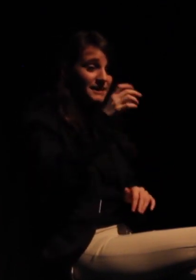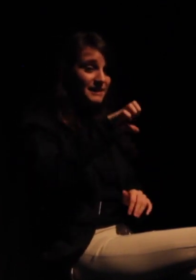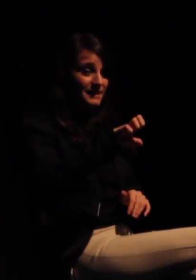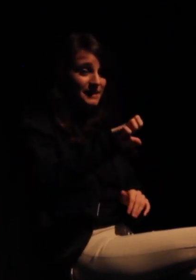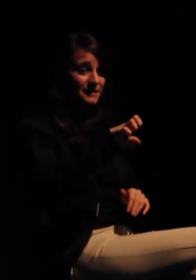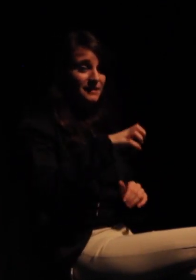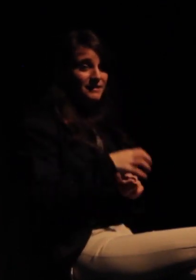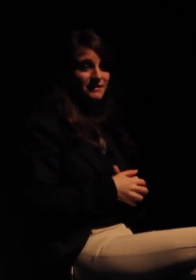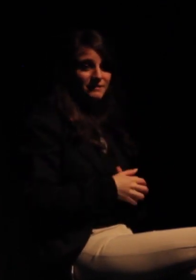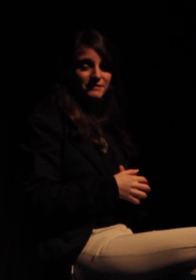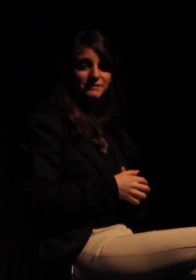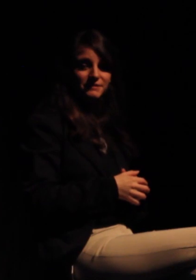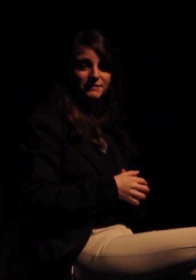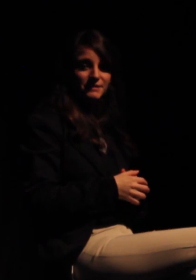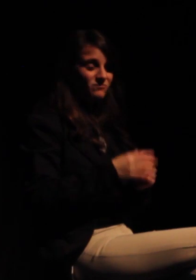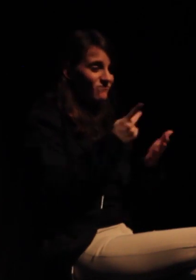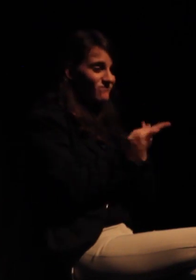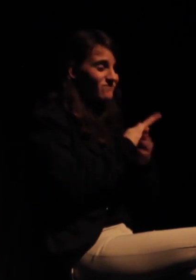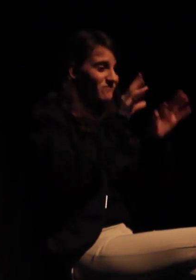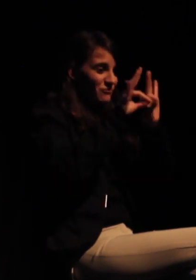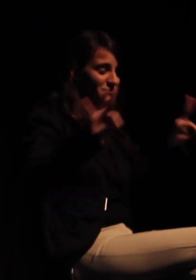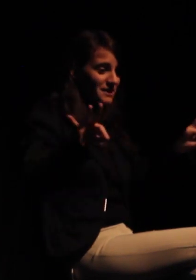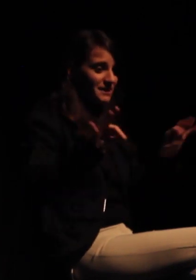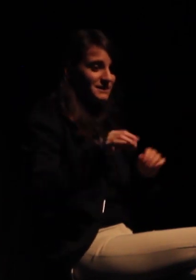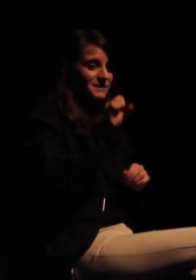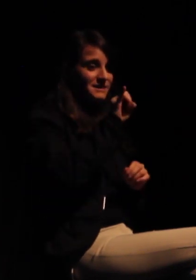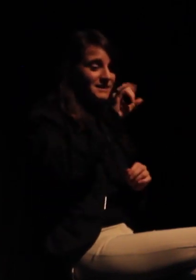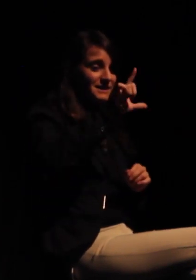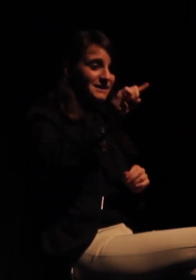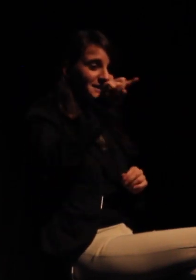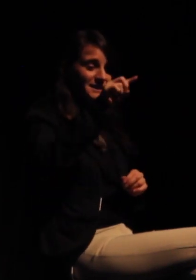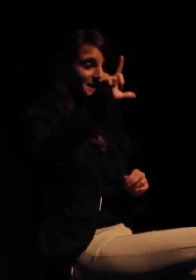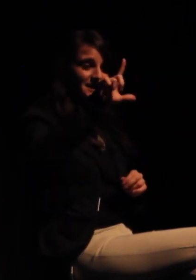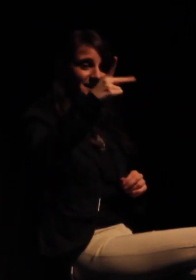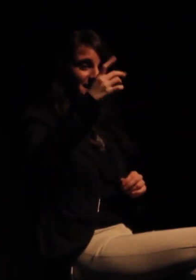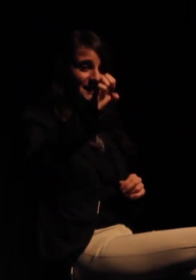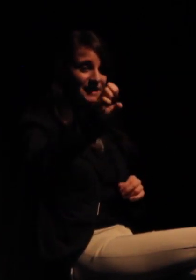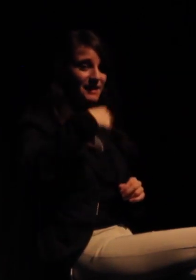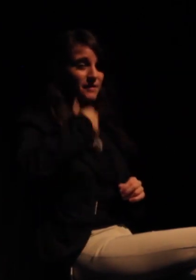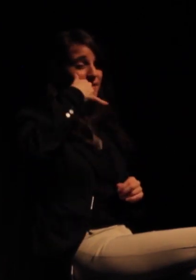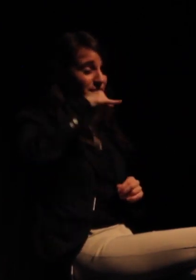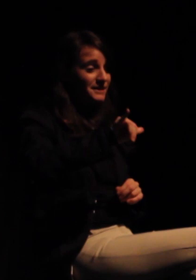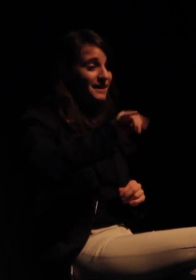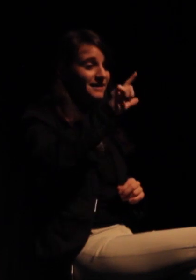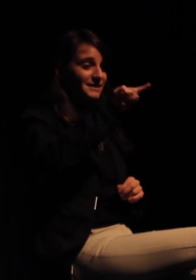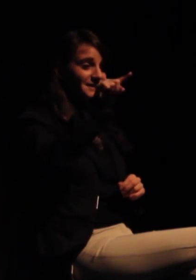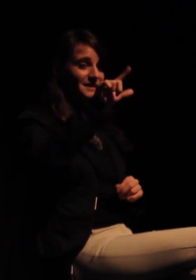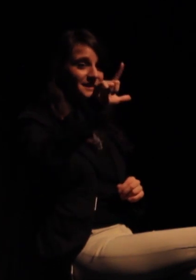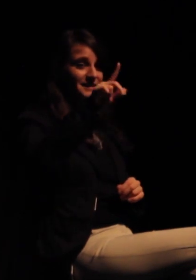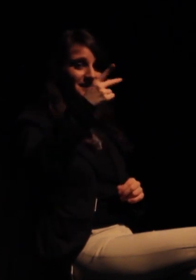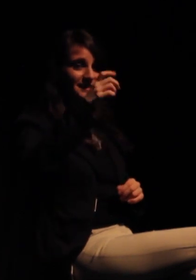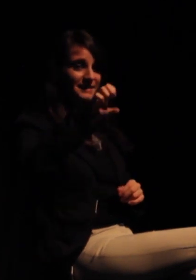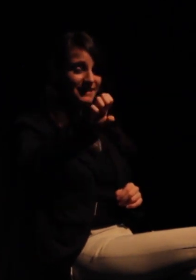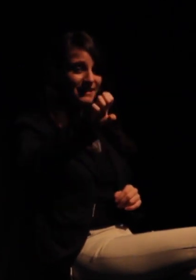Mal empregado estraga uma frase. Até hoje eu evito o lhe, porque eu acho que